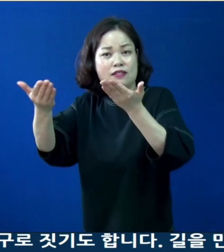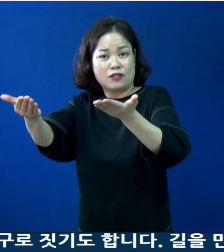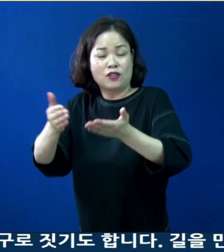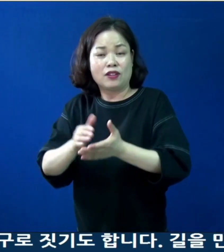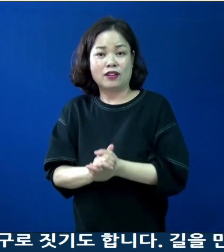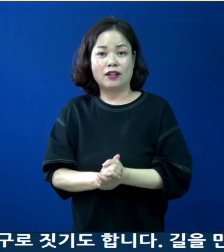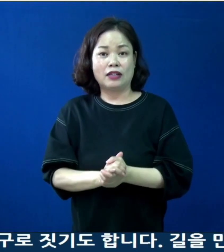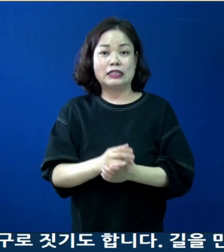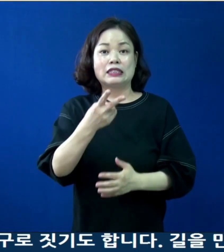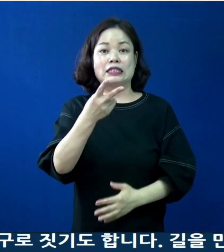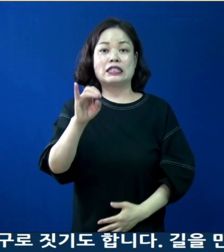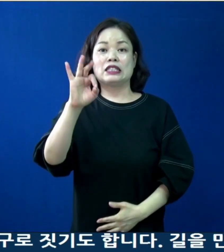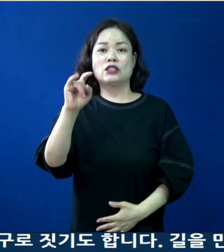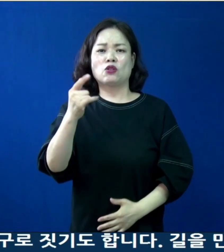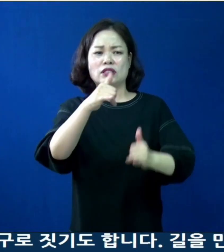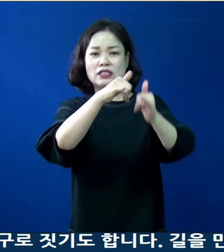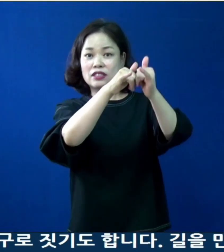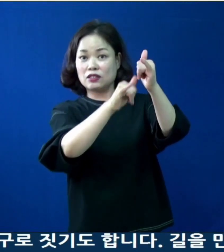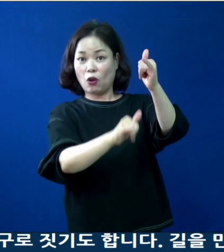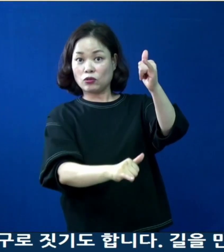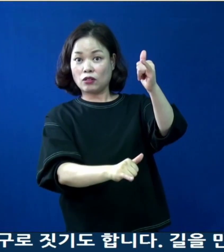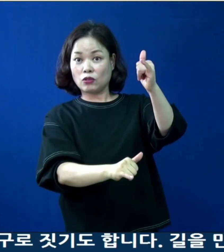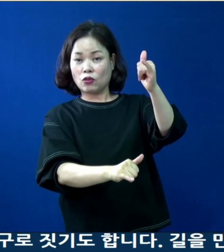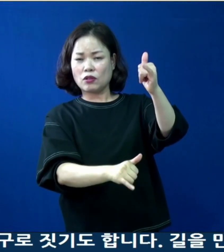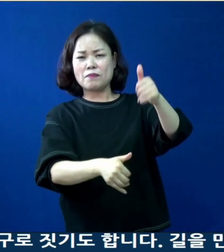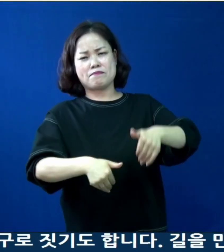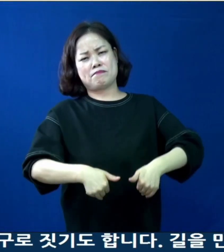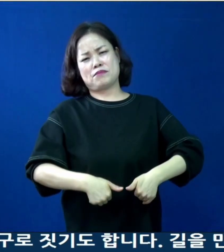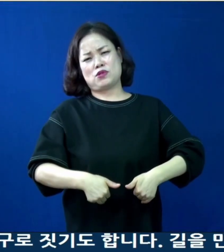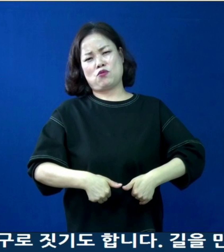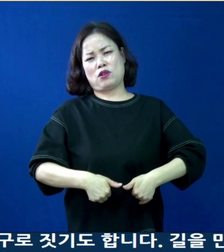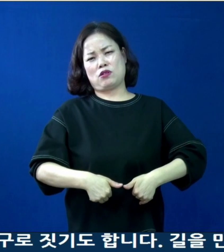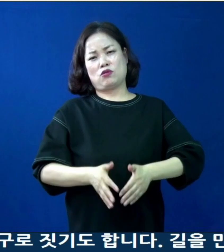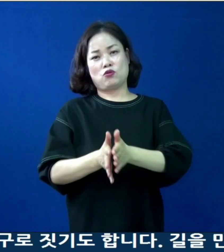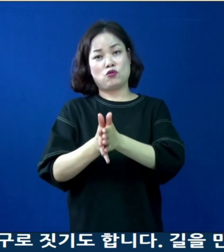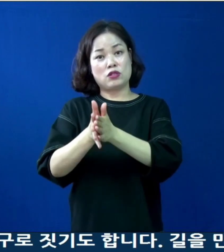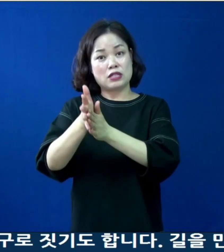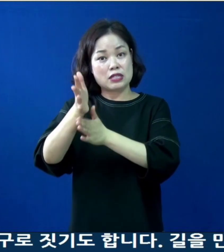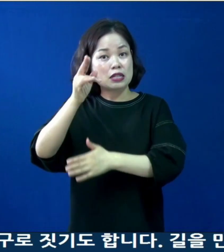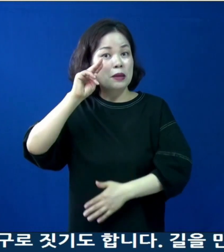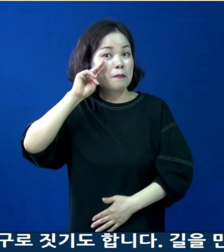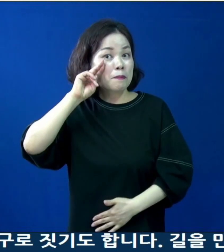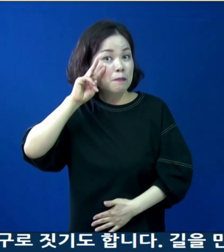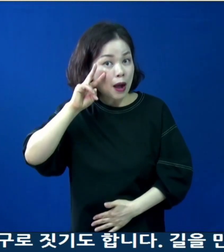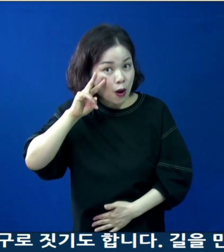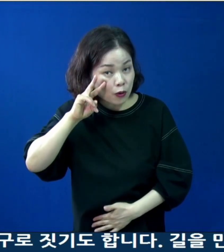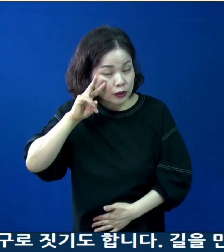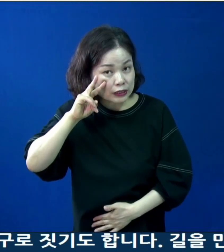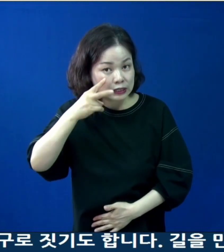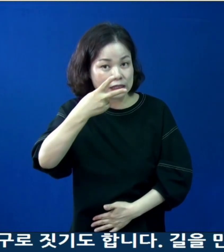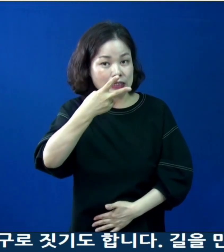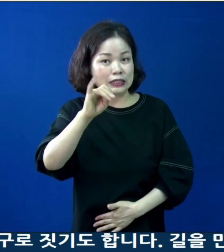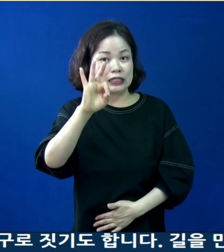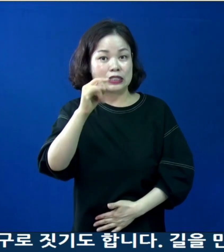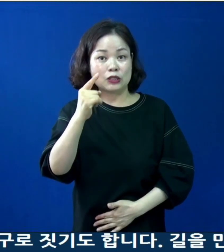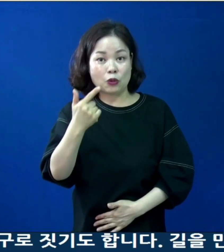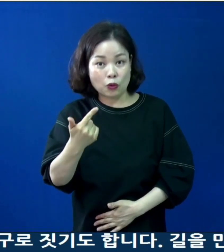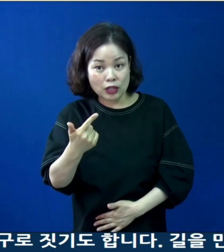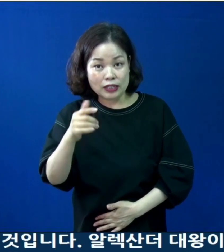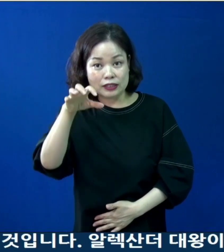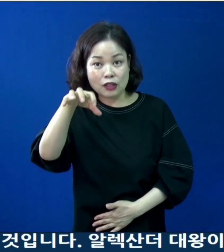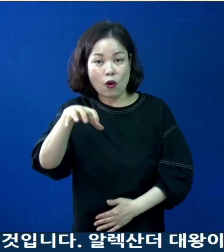있습니다. 이 디온이 역사적으로도 여기 필요한 도시거든요. 바울이 이 디온에서, 다음 사진